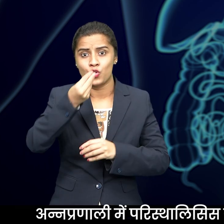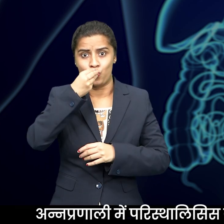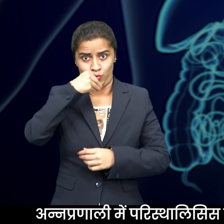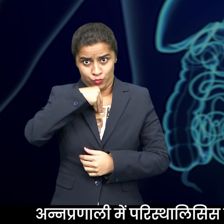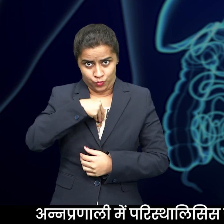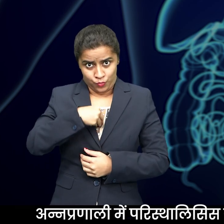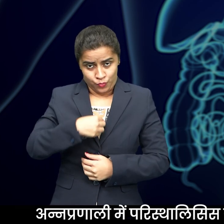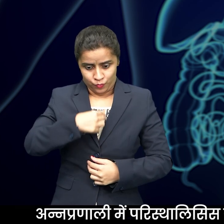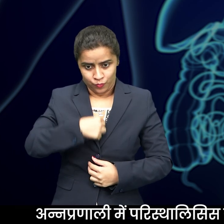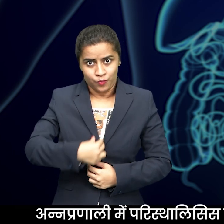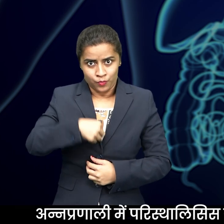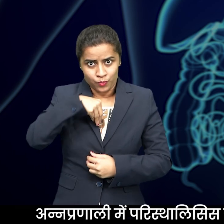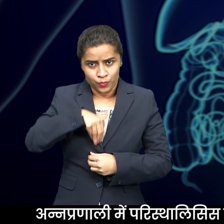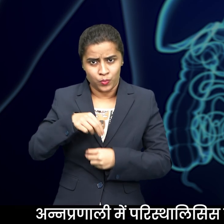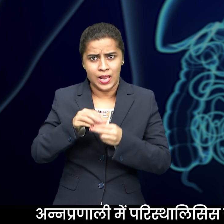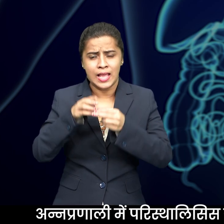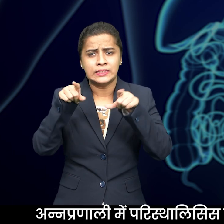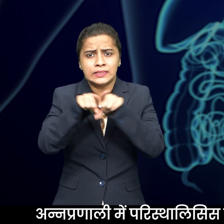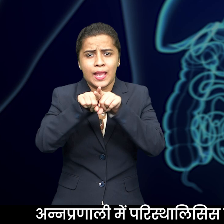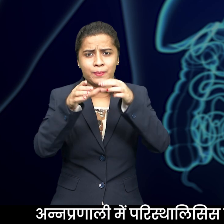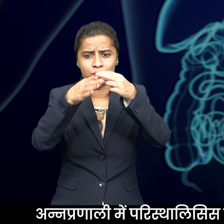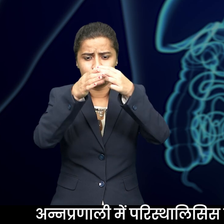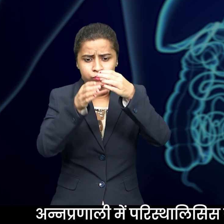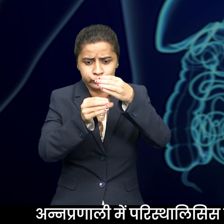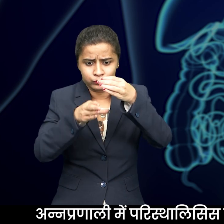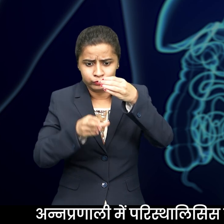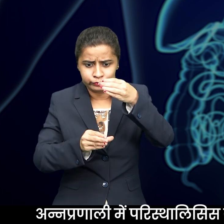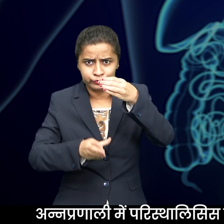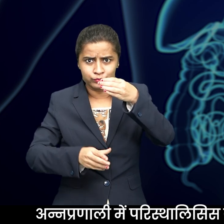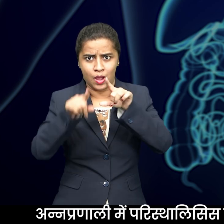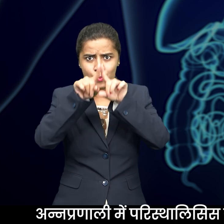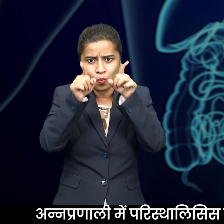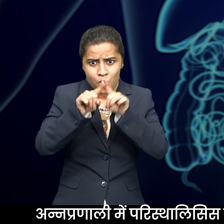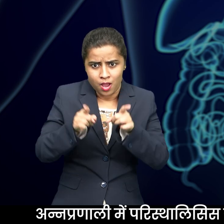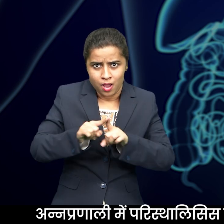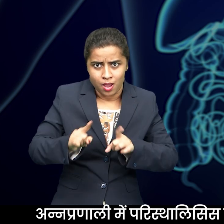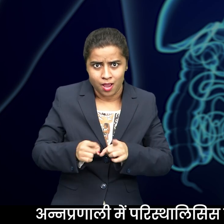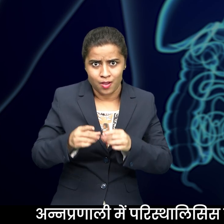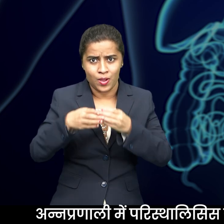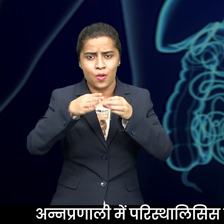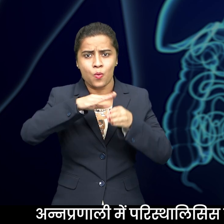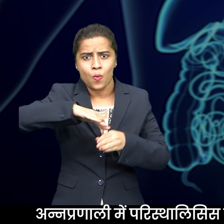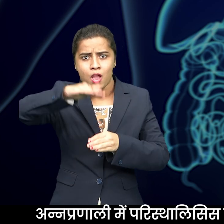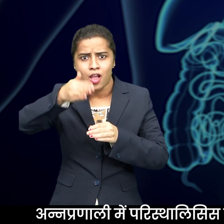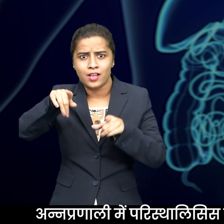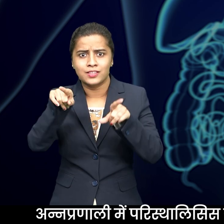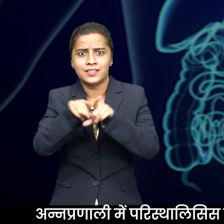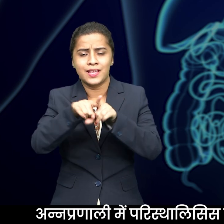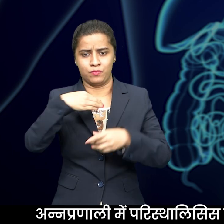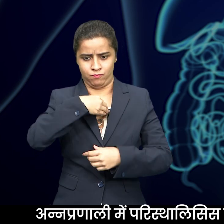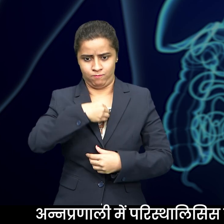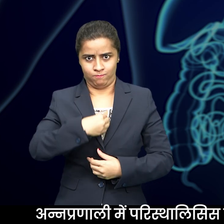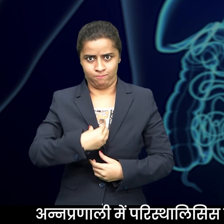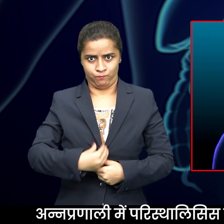में पेरिस्टालसिस गति घुटकी की दीवार की लहर जैसी गति है।